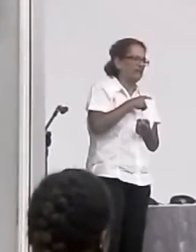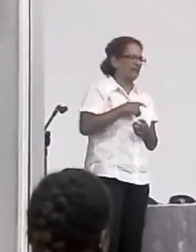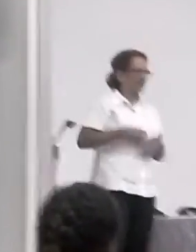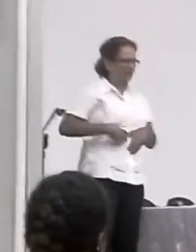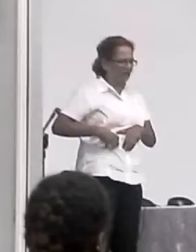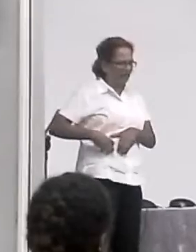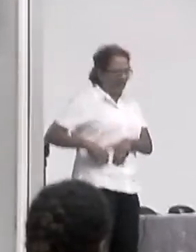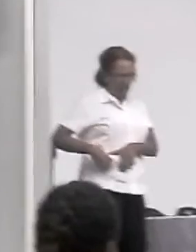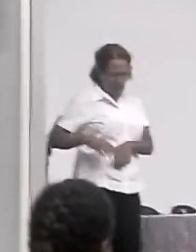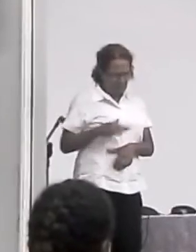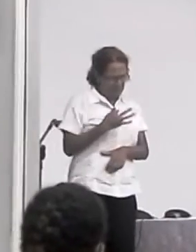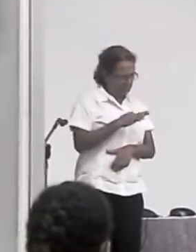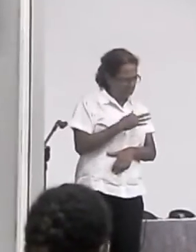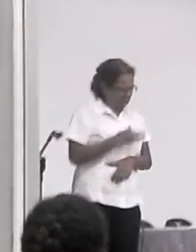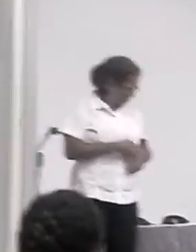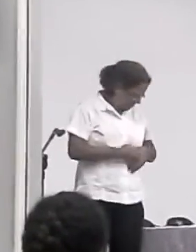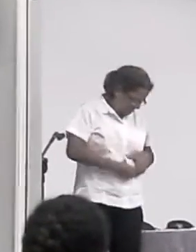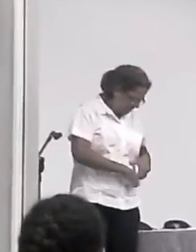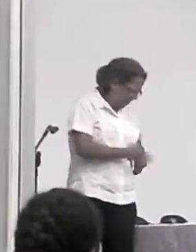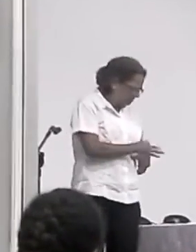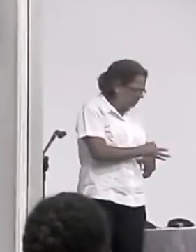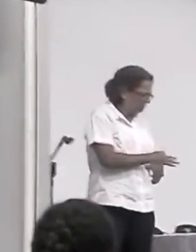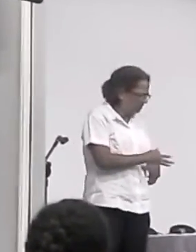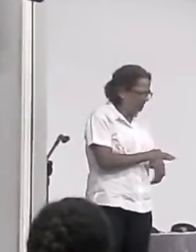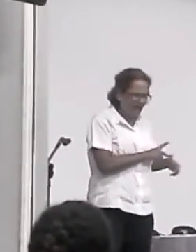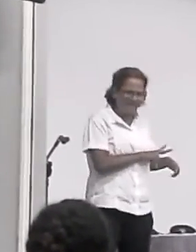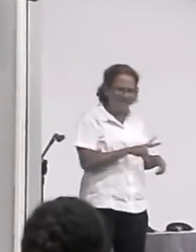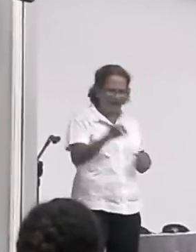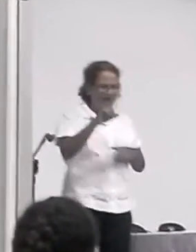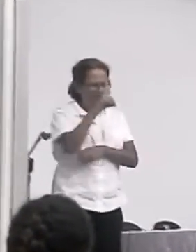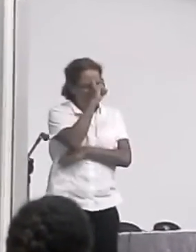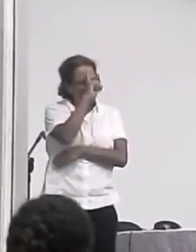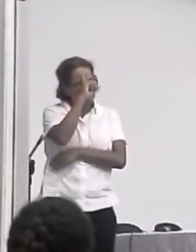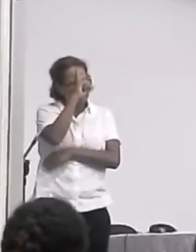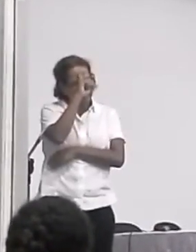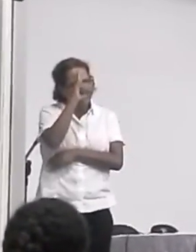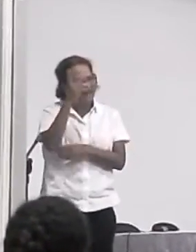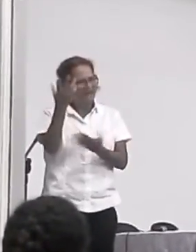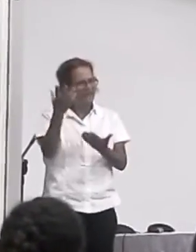tem apendicite. De repente vem, o leva ao hospital,